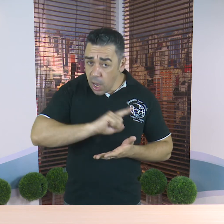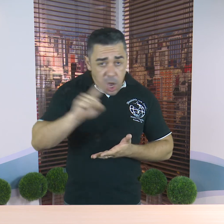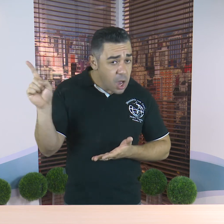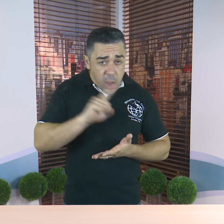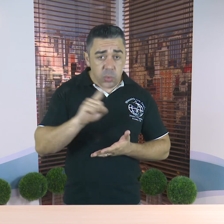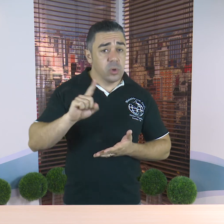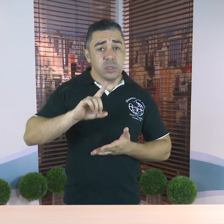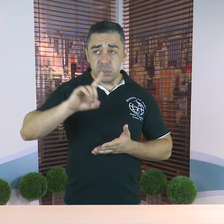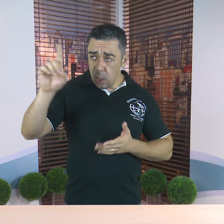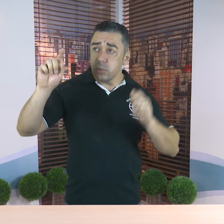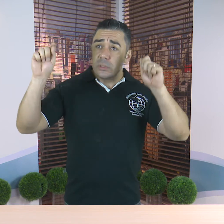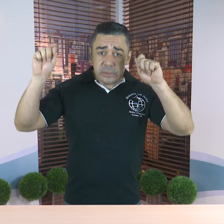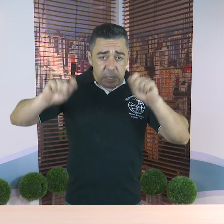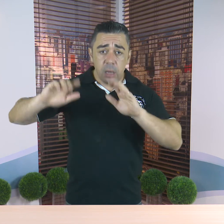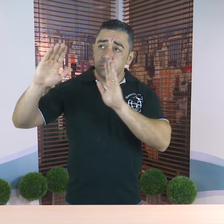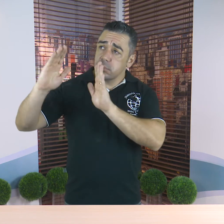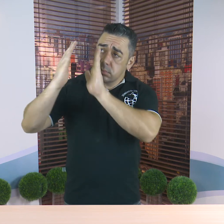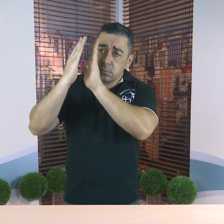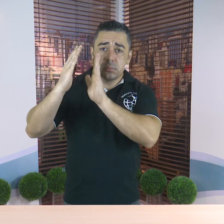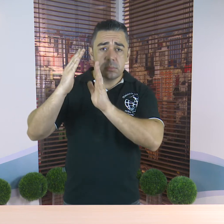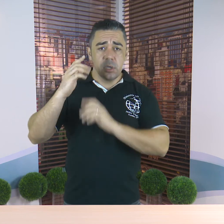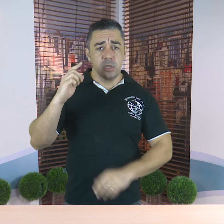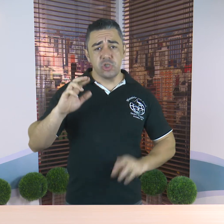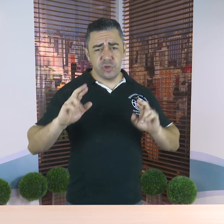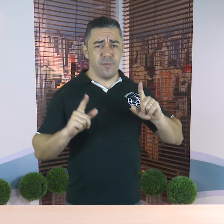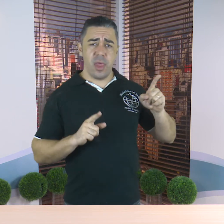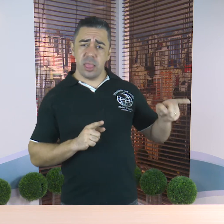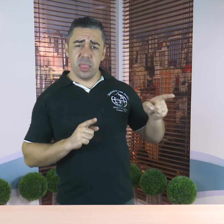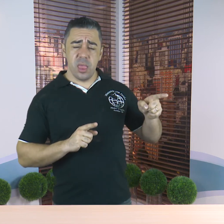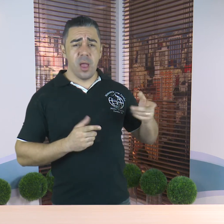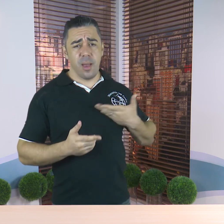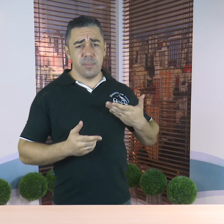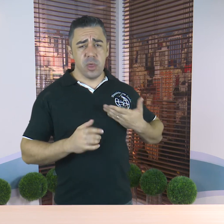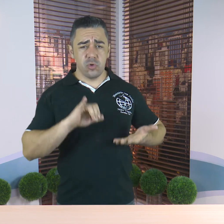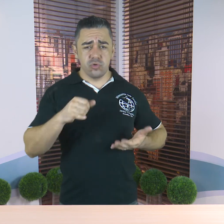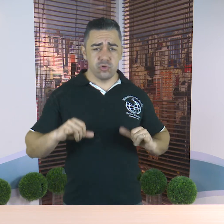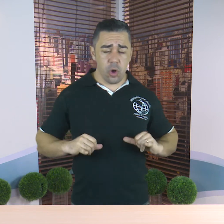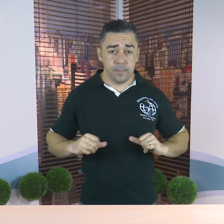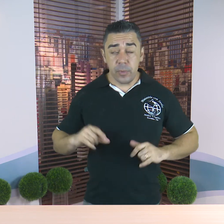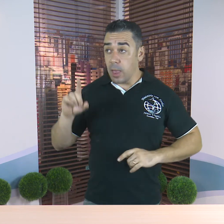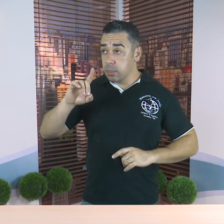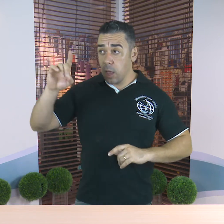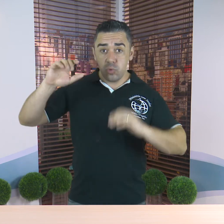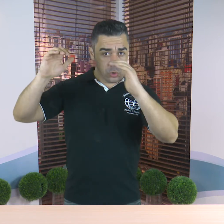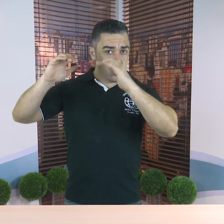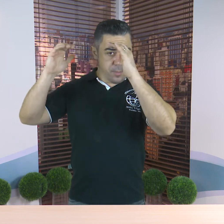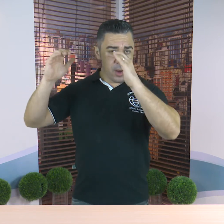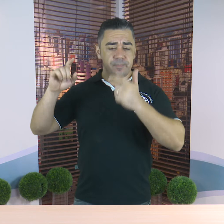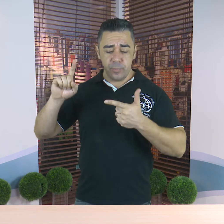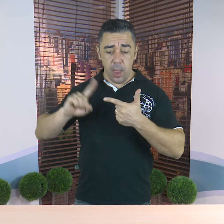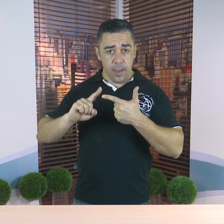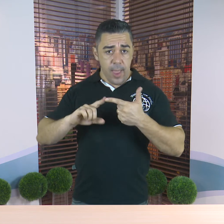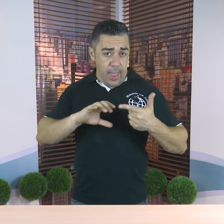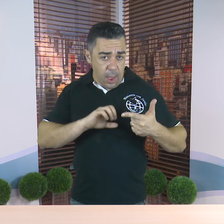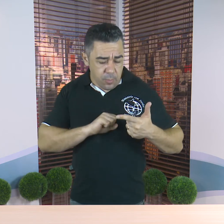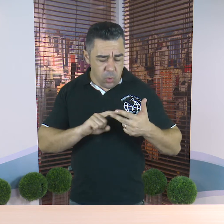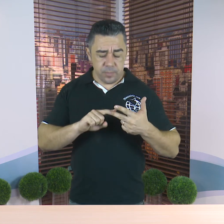inacessível, como Bildade defende que seja. Ele não é apenas soberano, ele também é amor, é compaixão